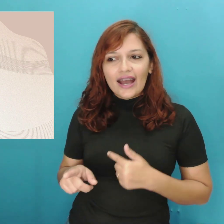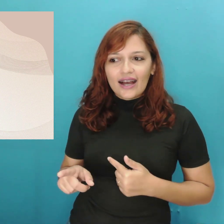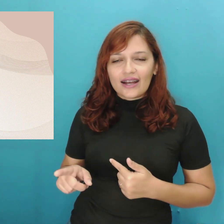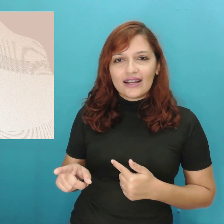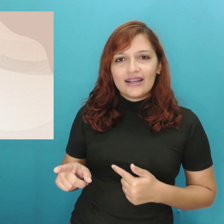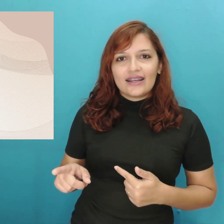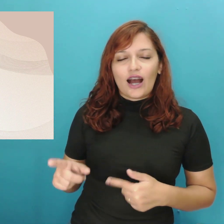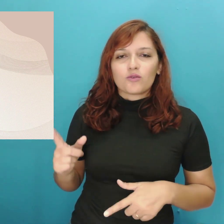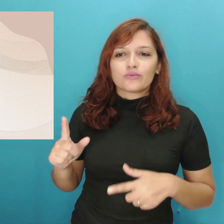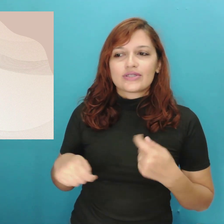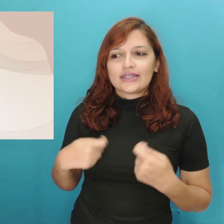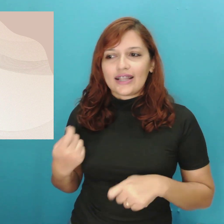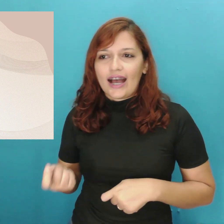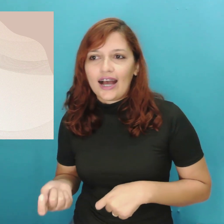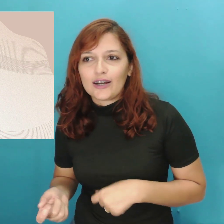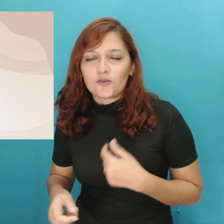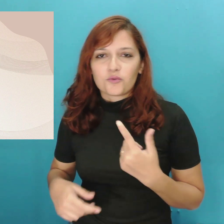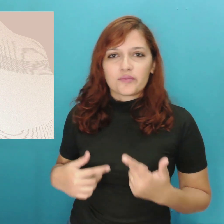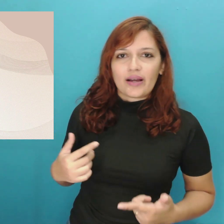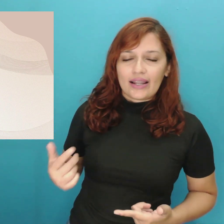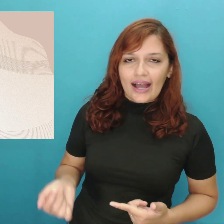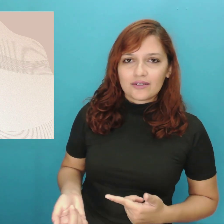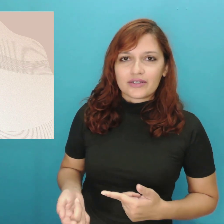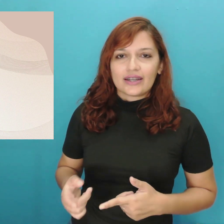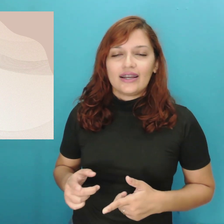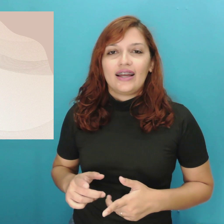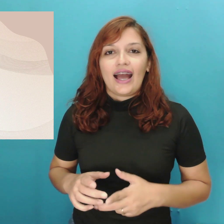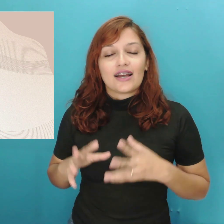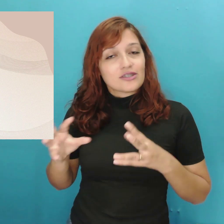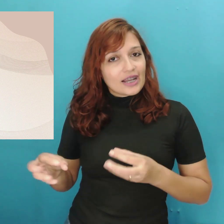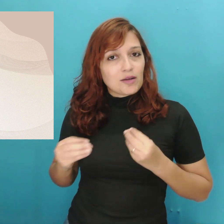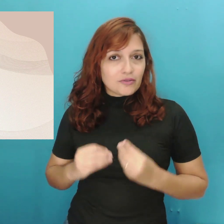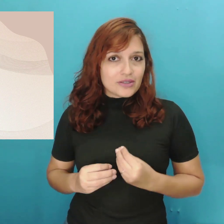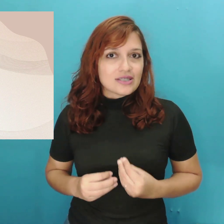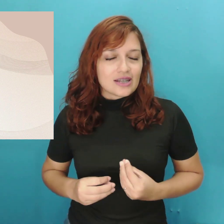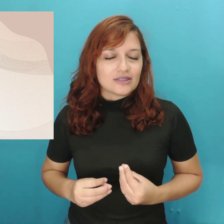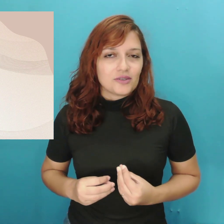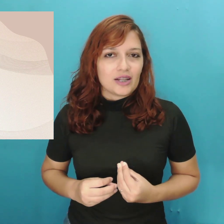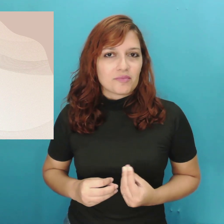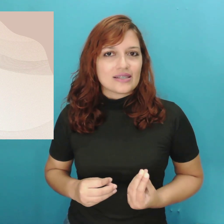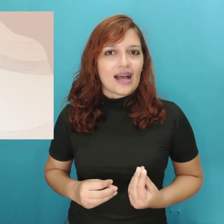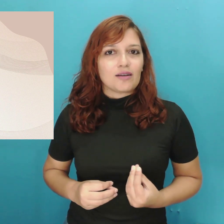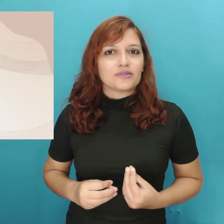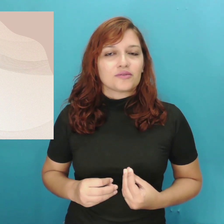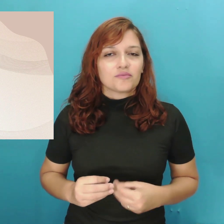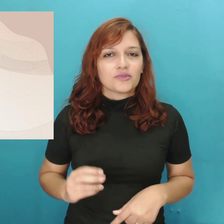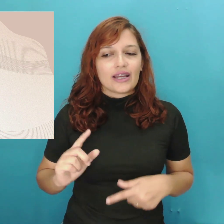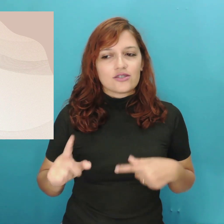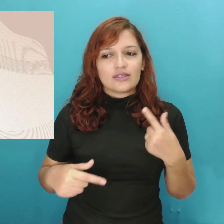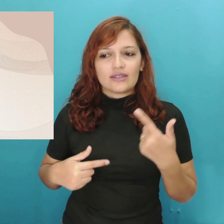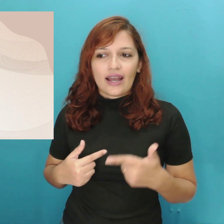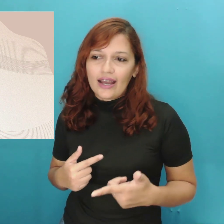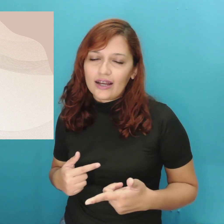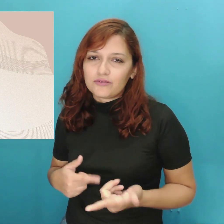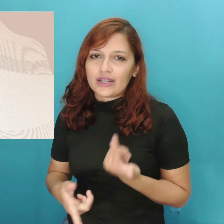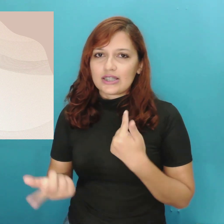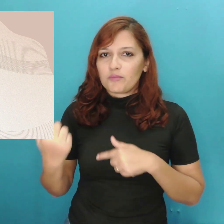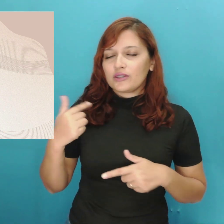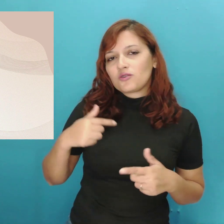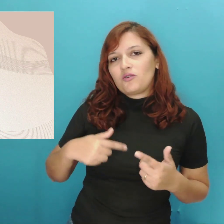erra algum sinal, alguma palavra, a gente acaba fixando ela mais rápido. Porque a gente erra, fica sabendo qual é a